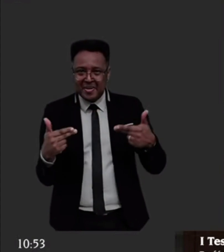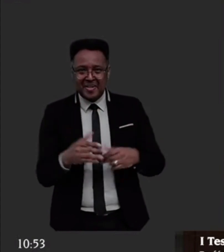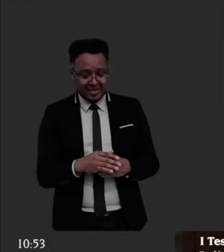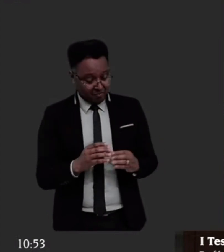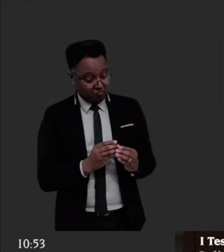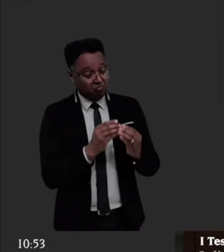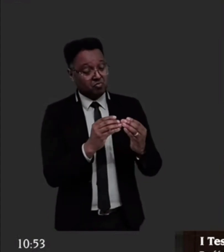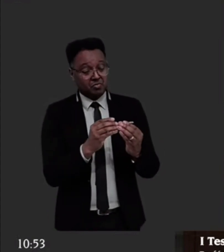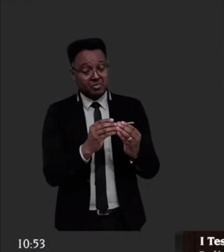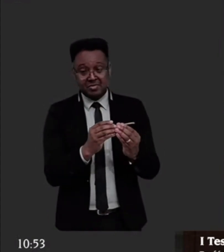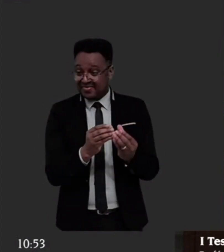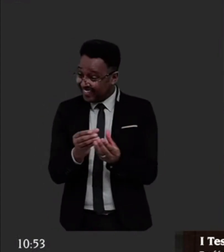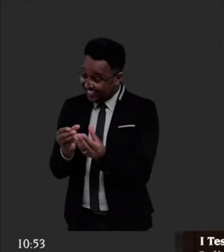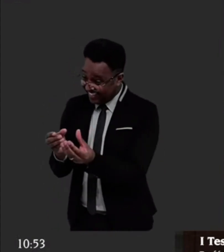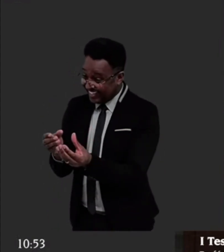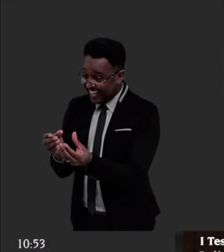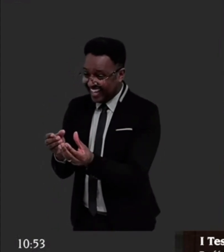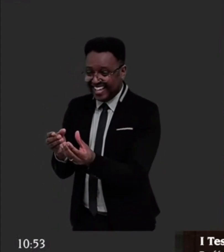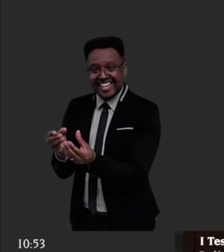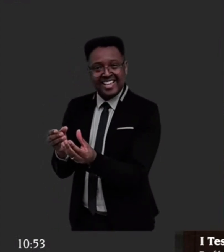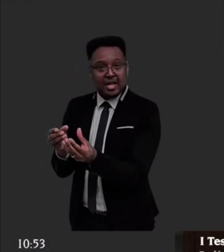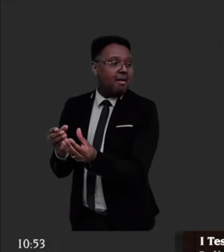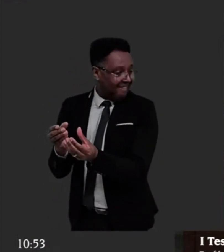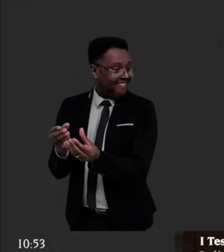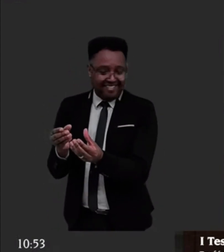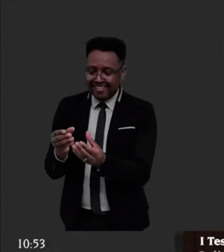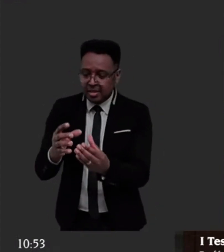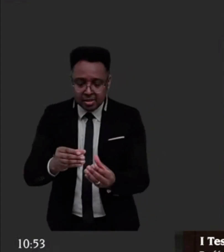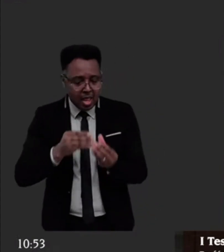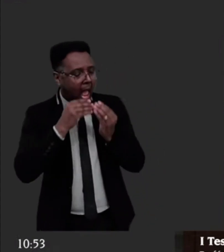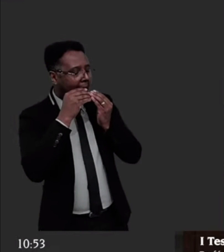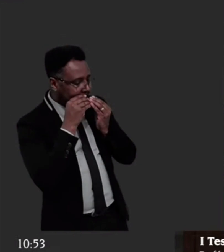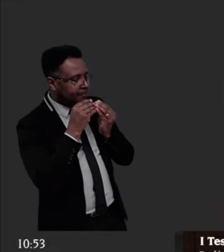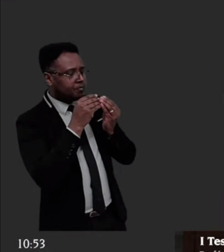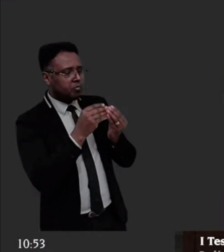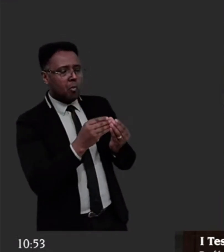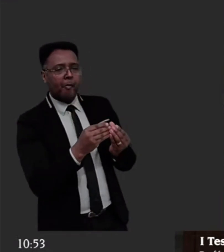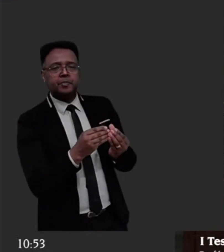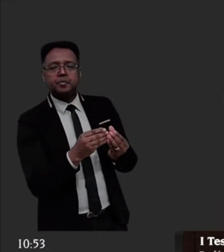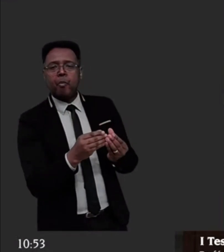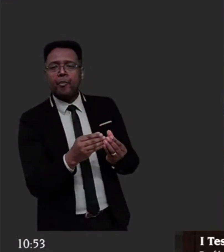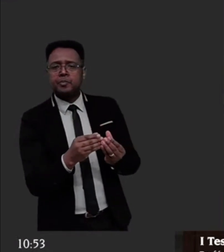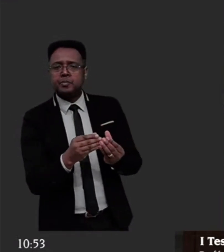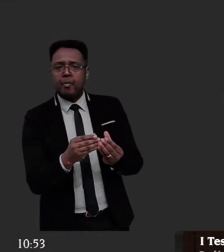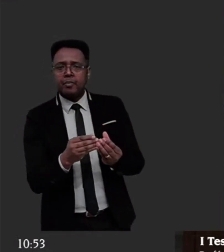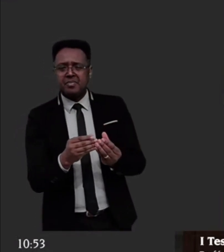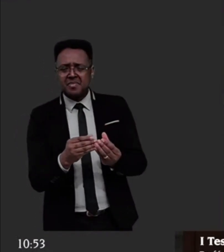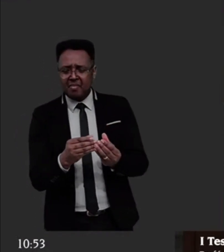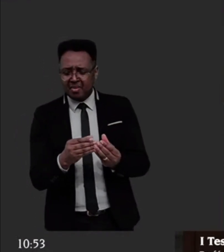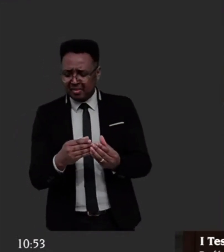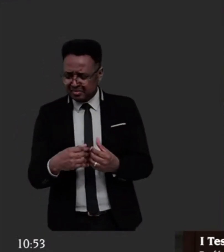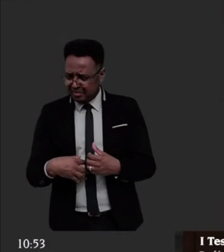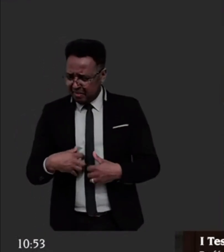estômago está cheio, mas sempre cabe alguma coisa. Come um pedacinho daquele negócio. Aí a pessoa vai embora, mas o estômago